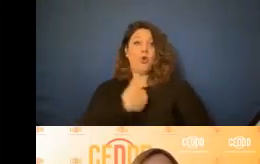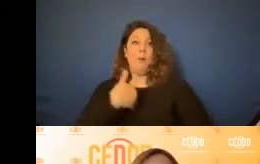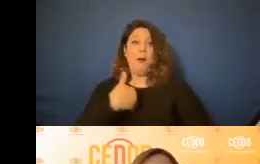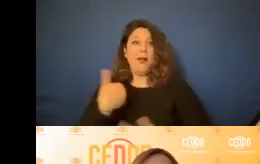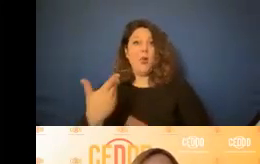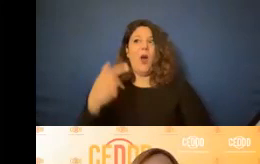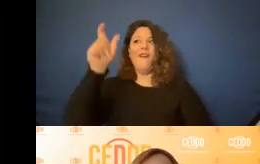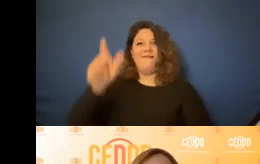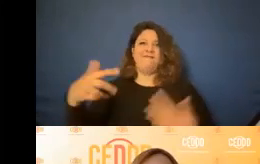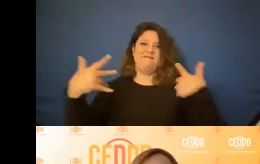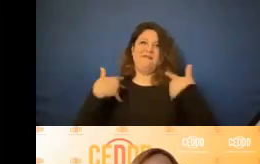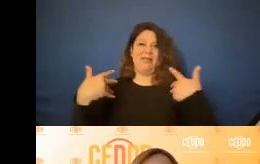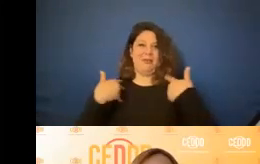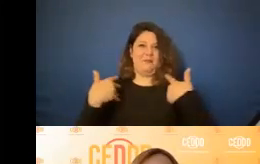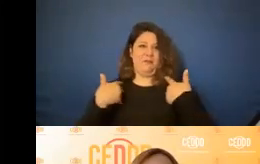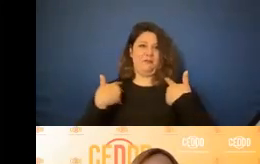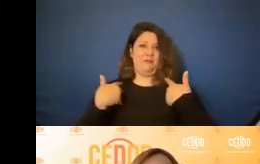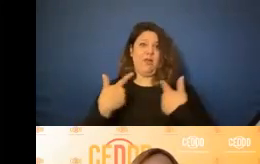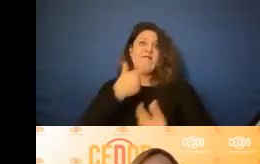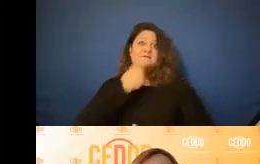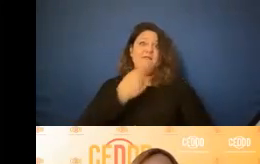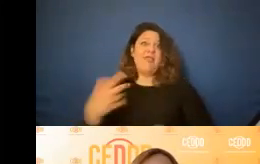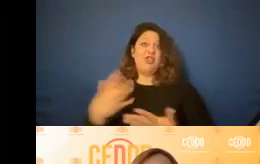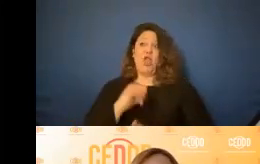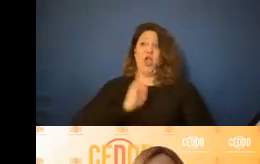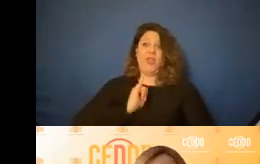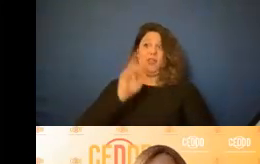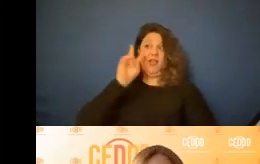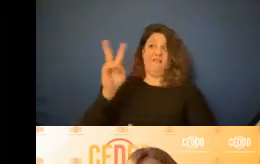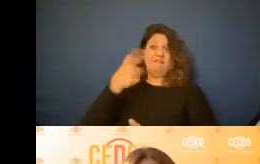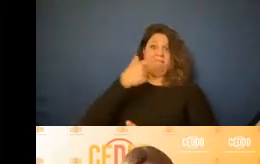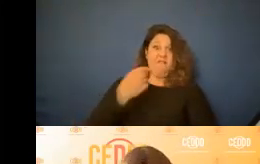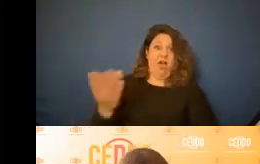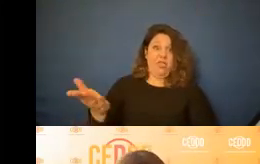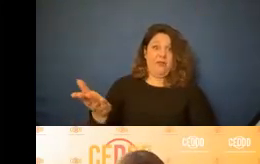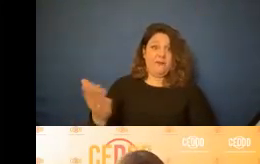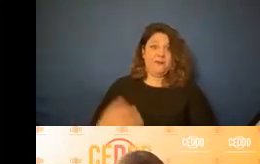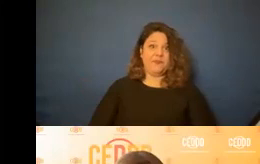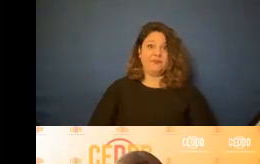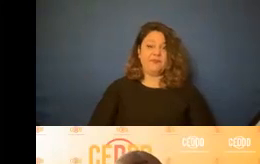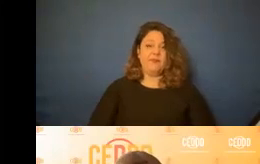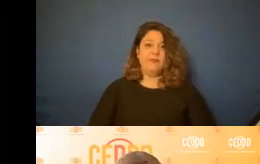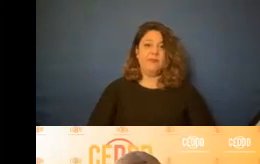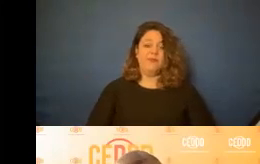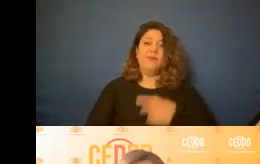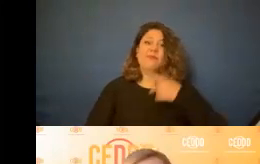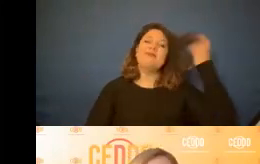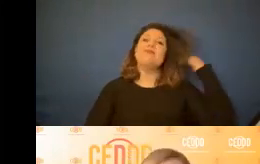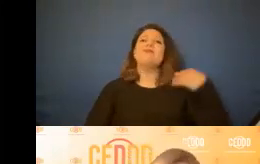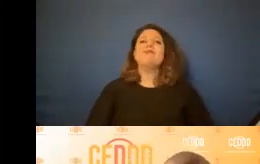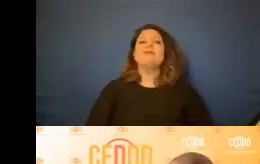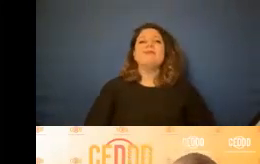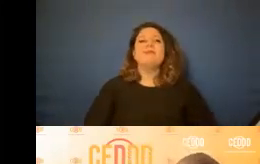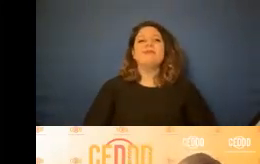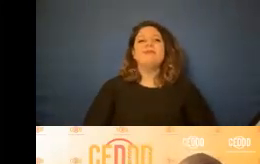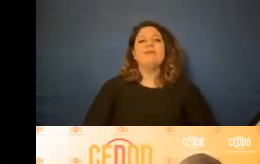sola y que la identifica todo el grupo clase, no nos engañemos. El fenómeno es ciego, no se ve, pero sus